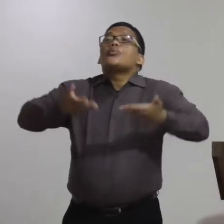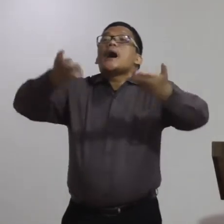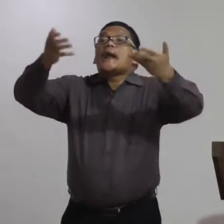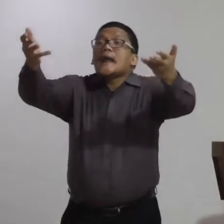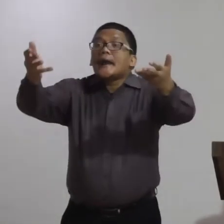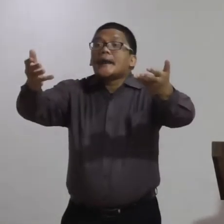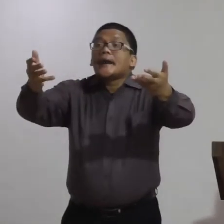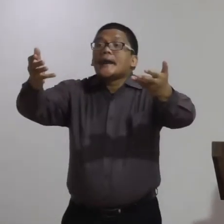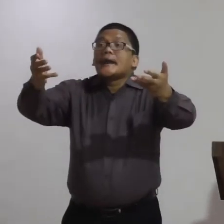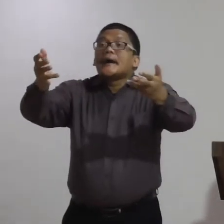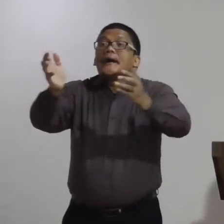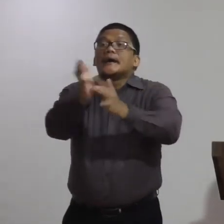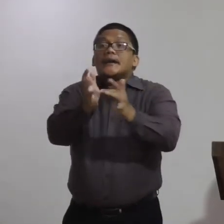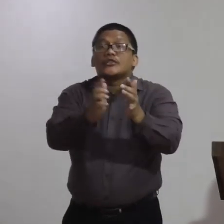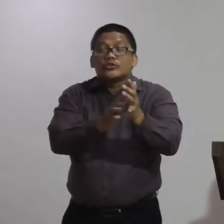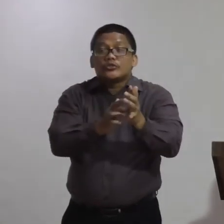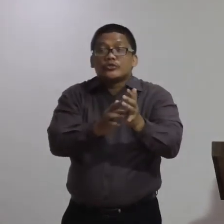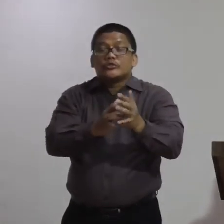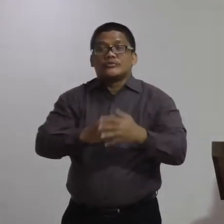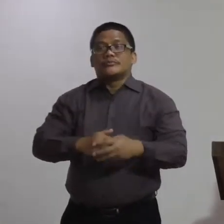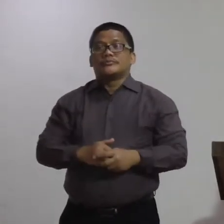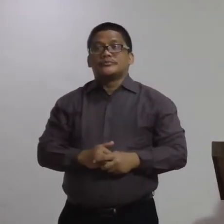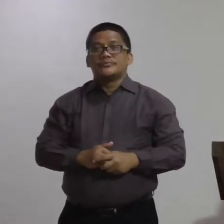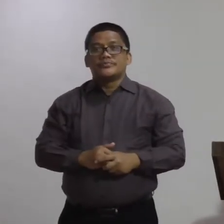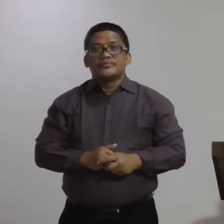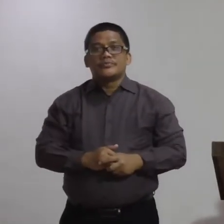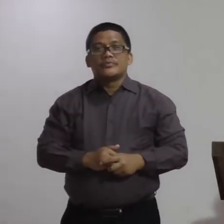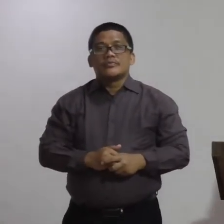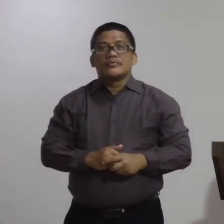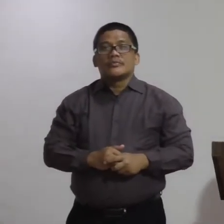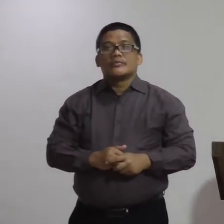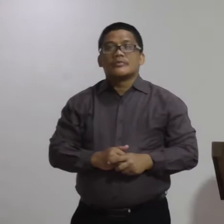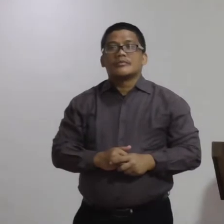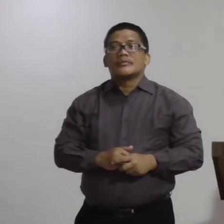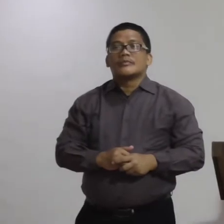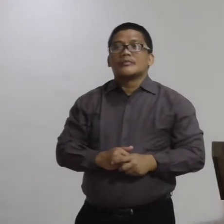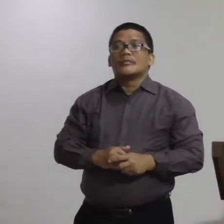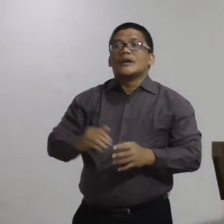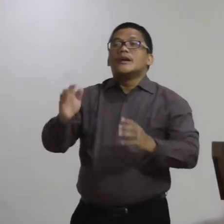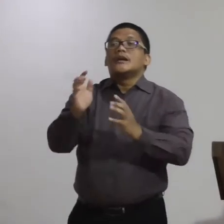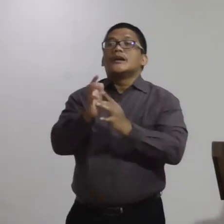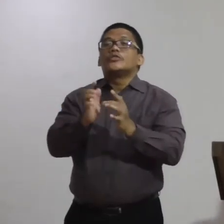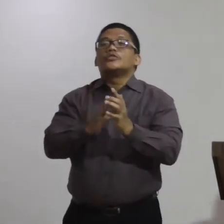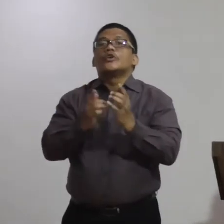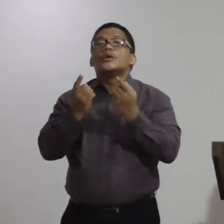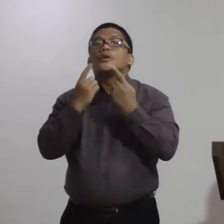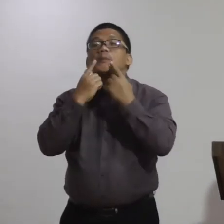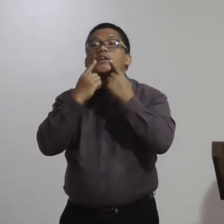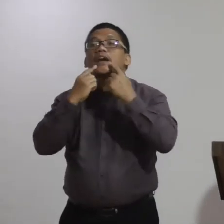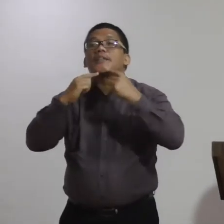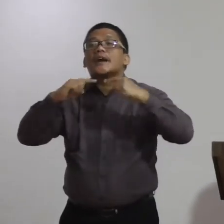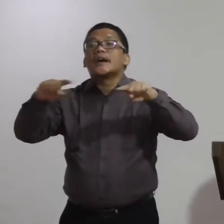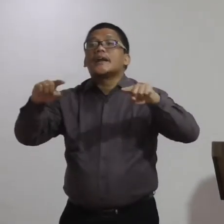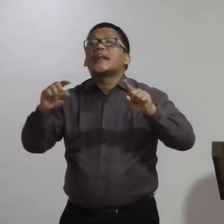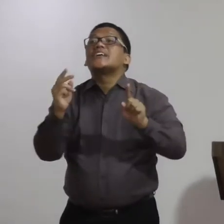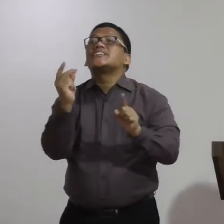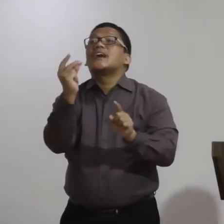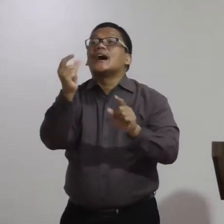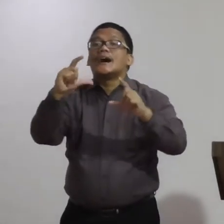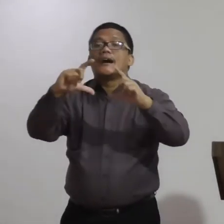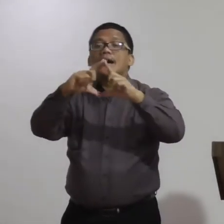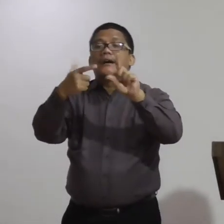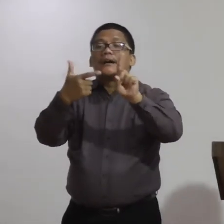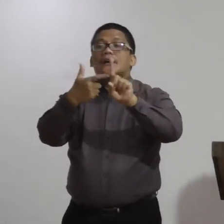ini rahasia kehendak Allah yang nyatakan kepada kita. Dia menyatakan kepada kita rahasia surga,